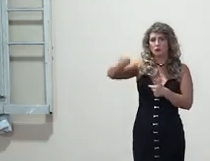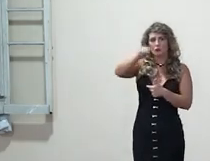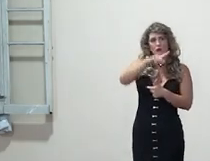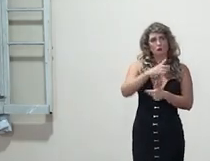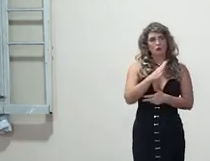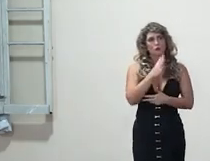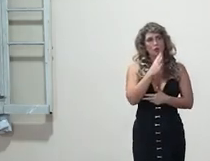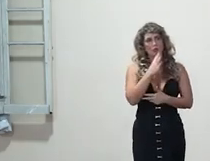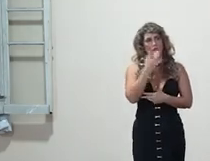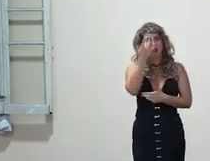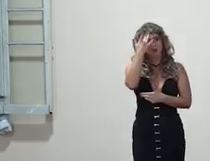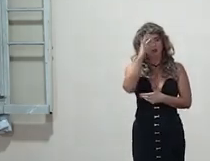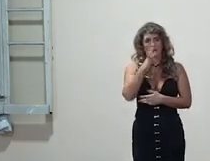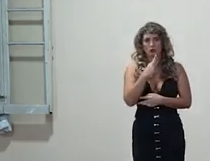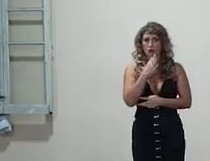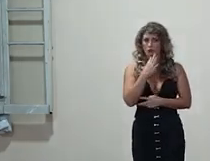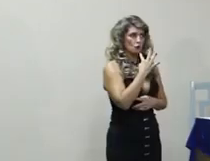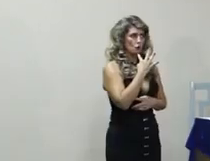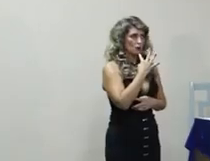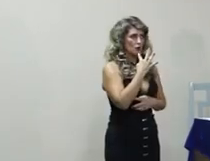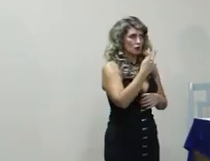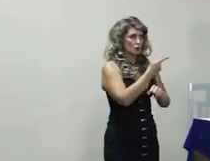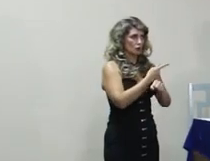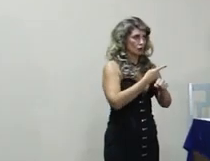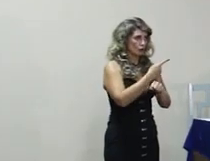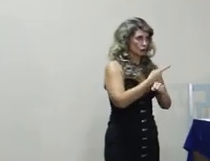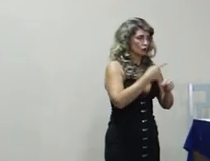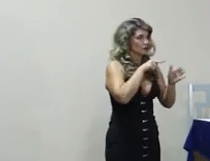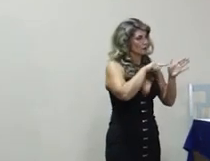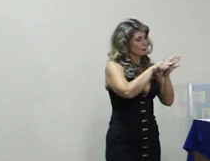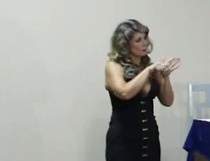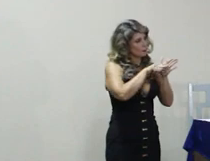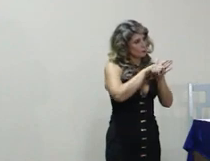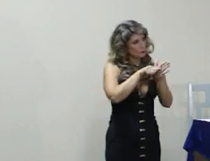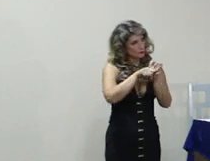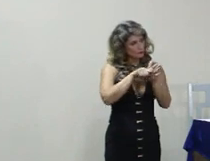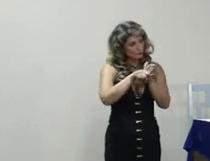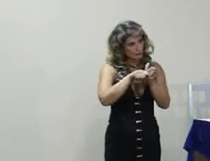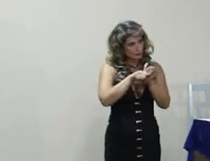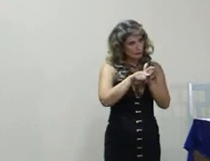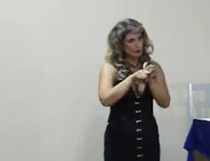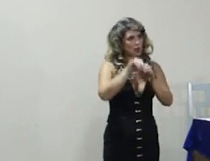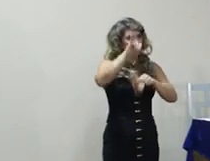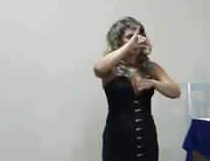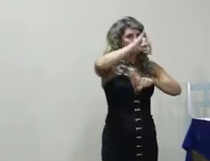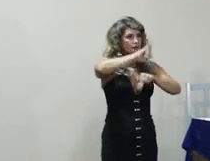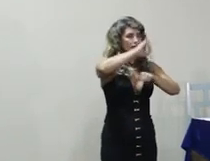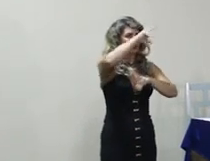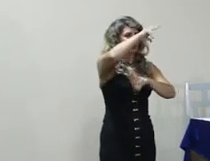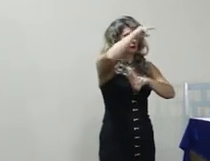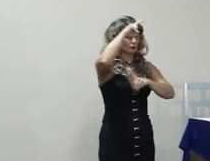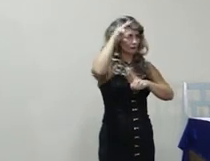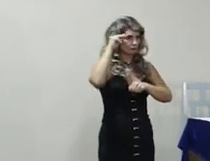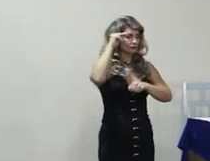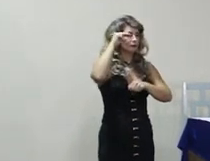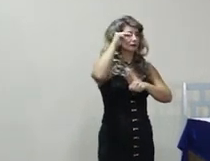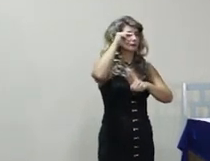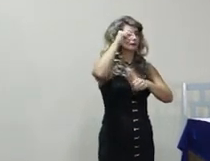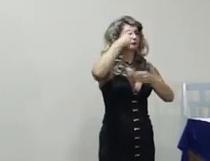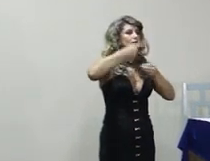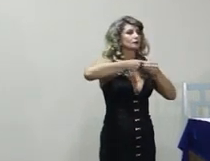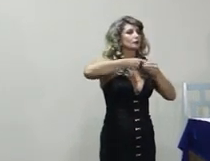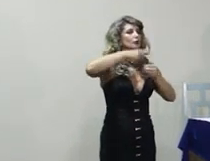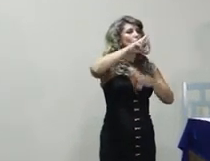conhece, se não conhece, procurem nas pesquisas a sede da Prefeitura de Rio Negro, no